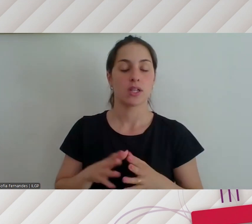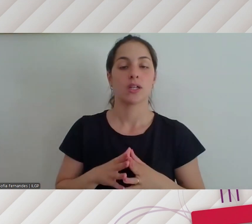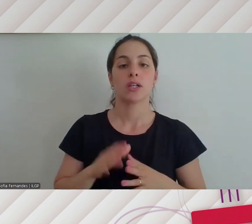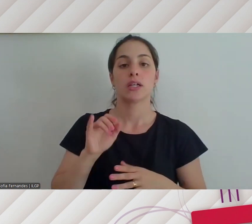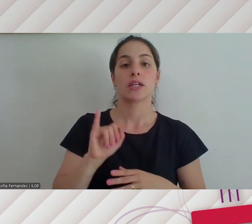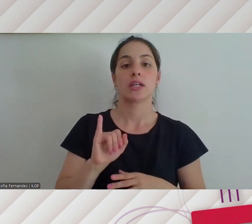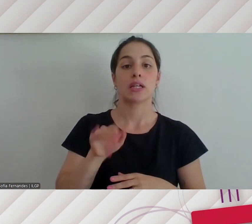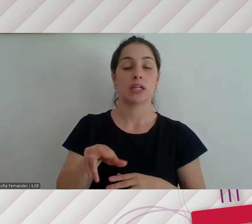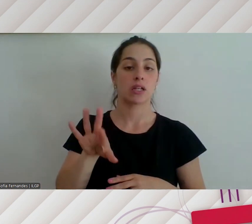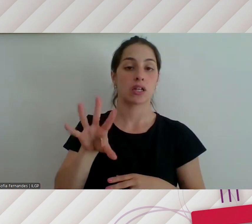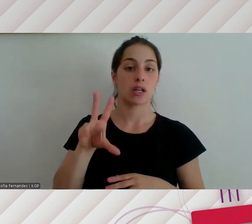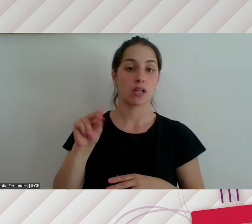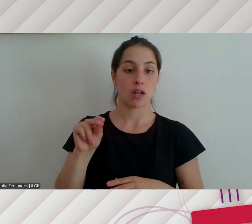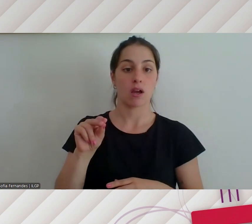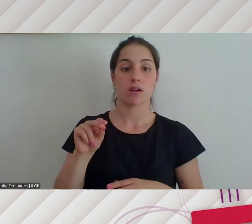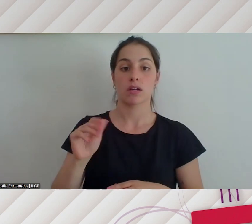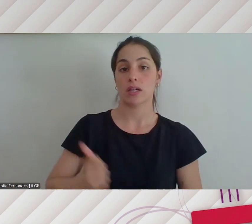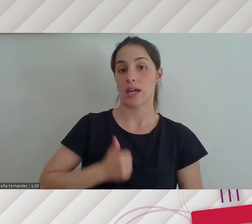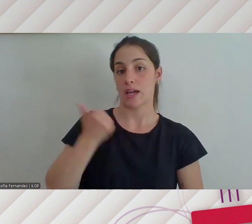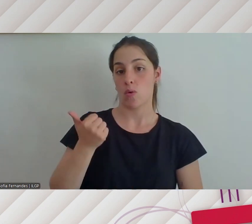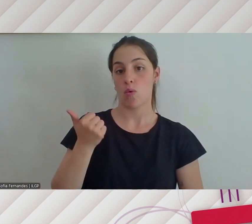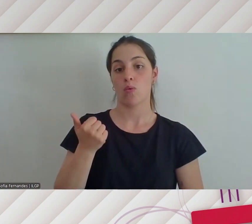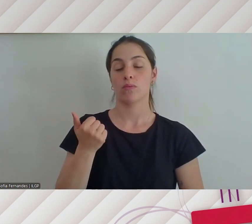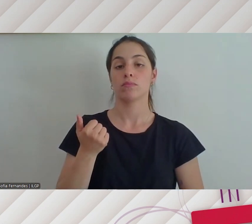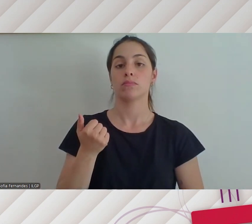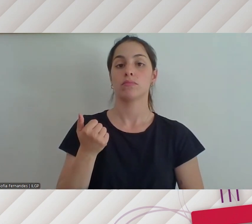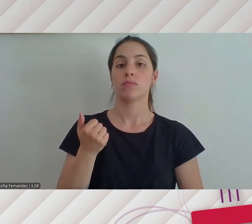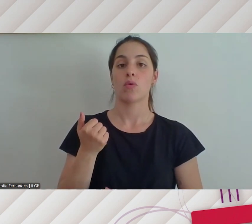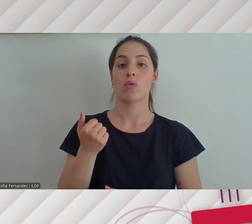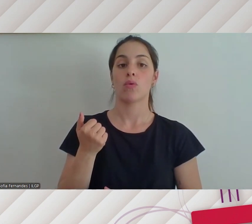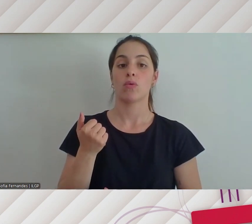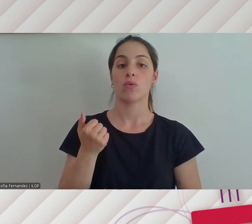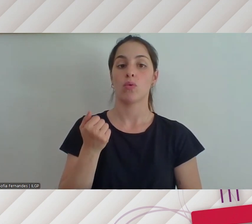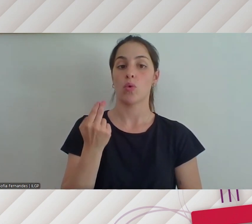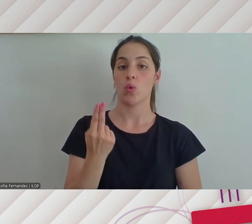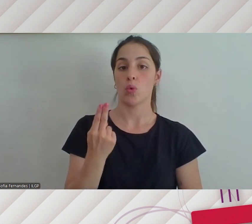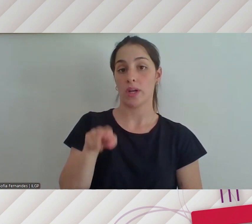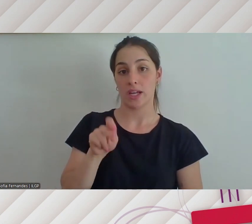uma cátedra da Unesco que foi ganha pelo INA.